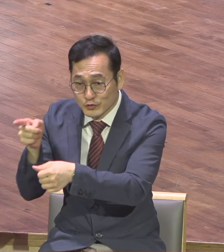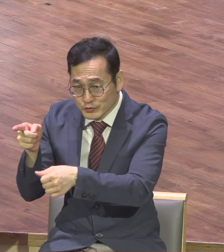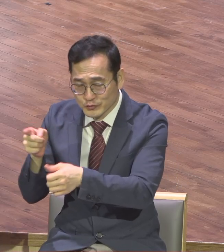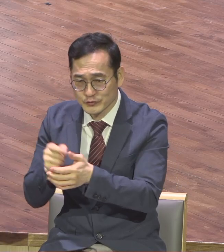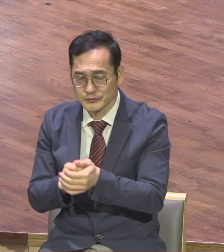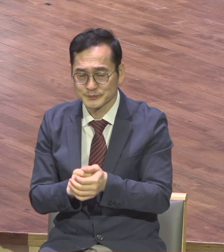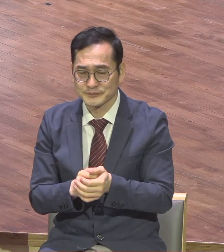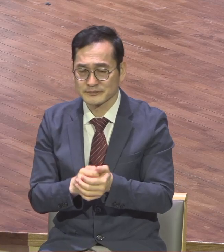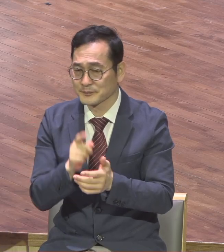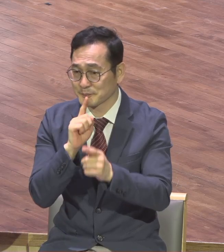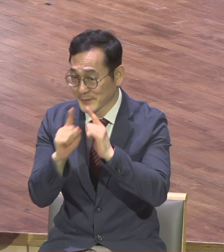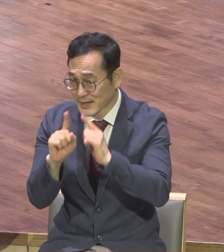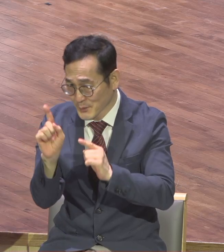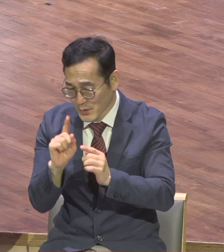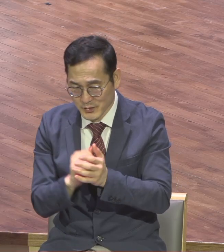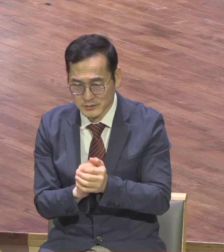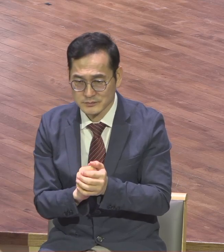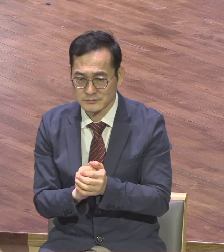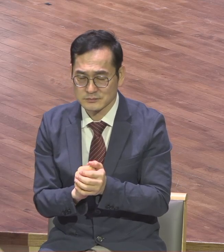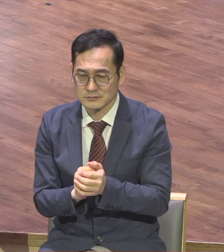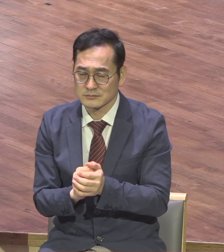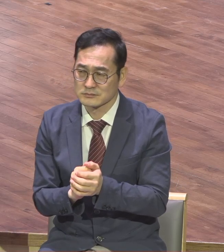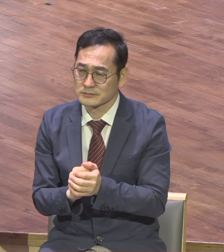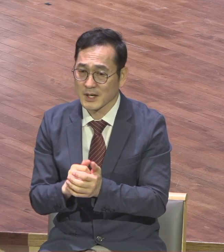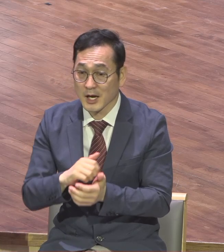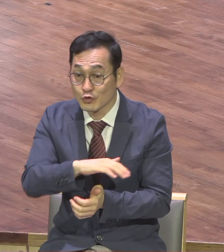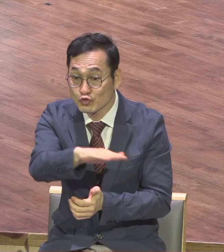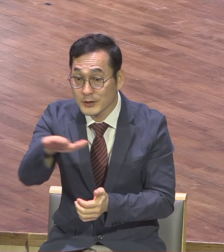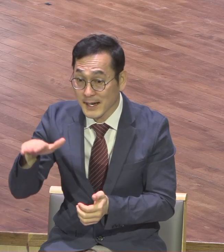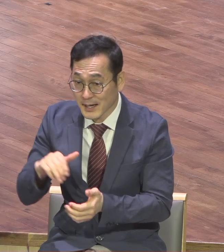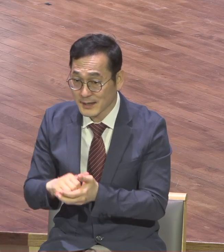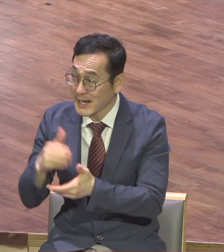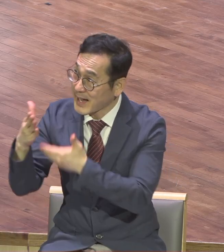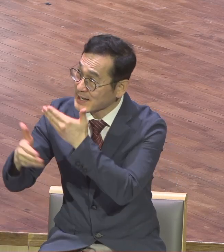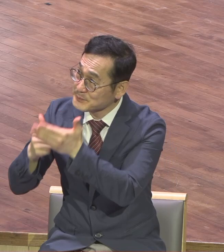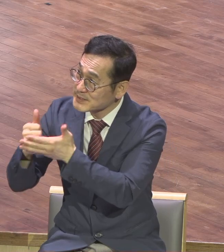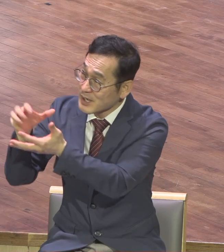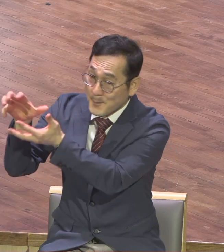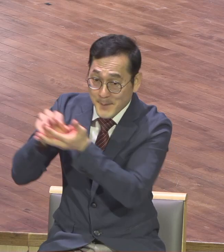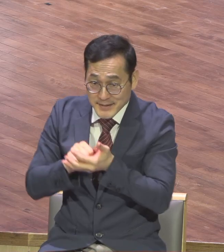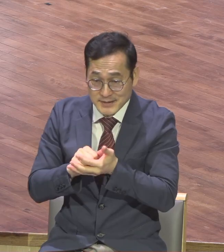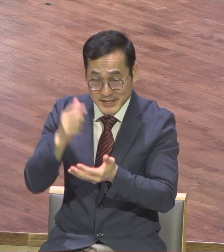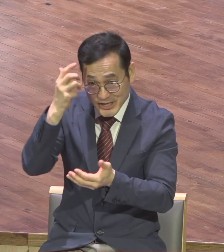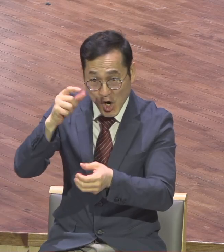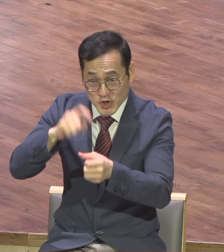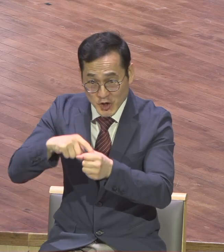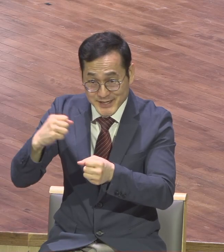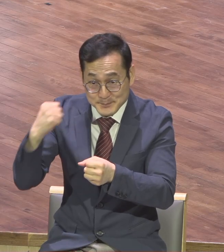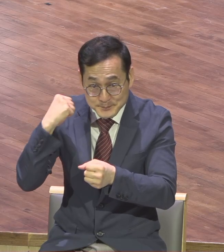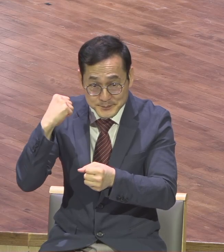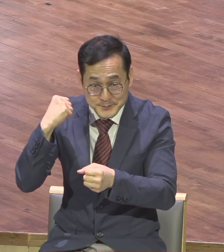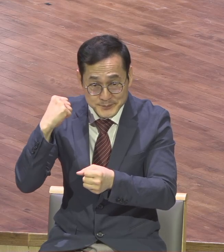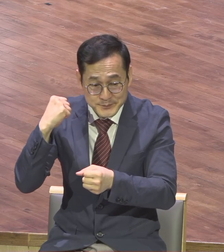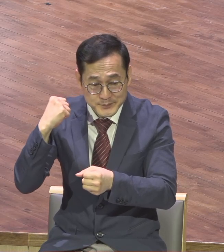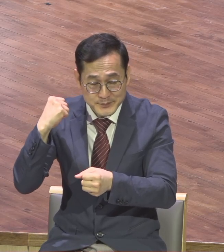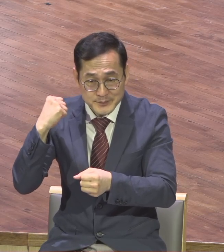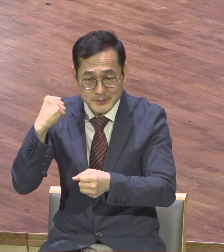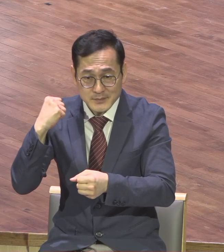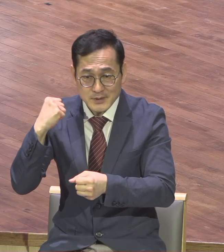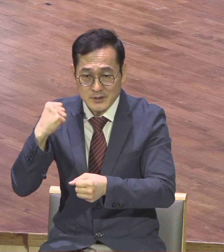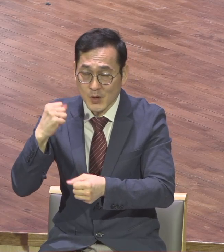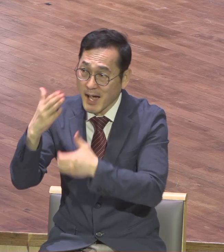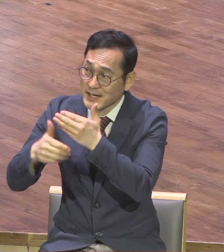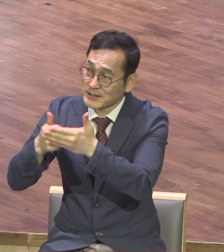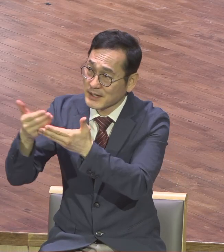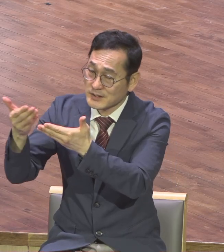에베소 2장에서 우리가 하나님께로부터 받은 영적 지위, 이 스피리추얼 이 포지션